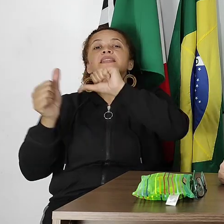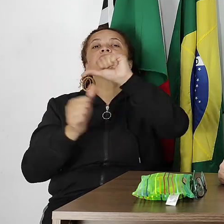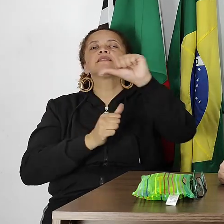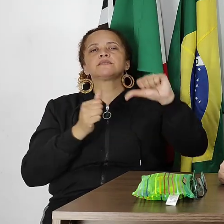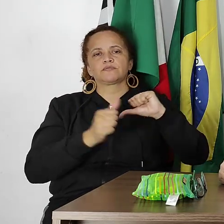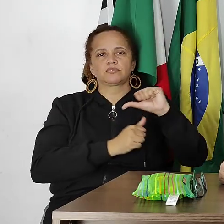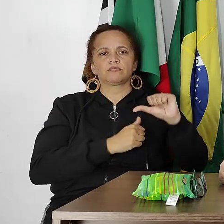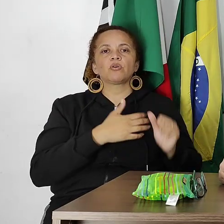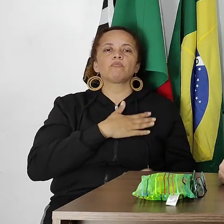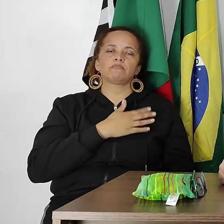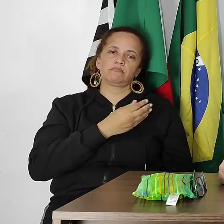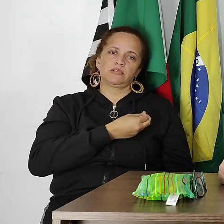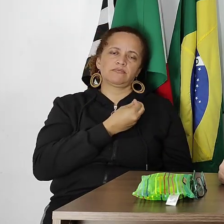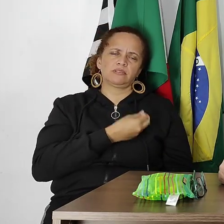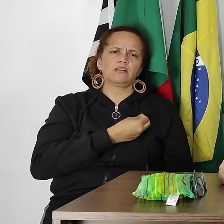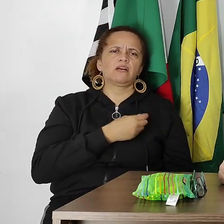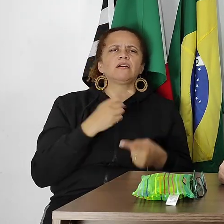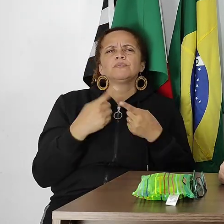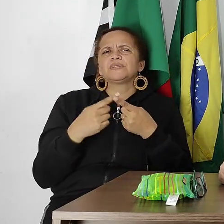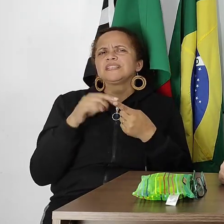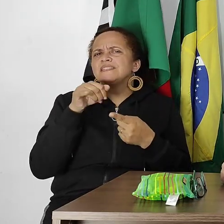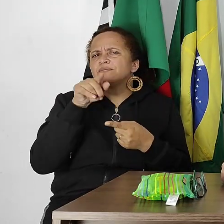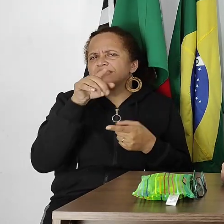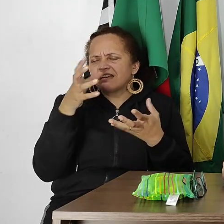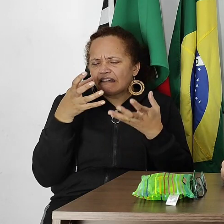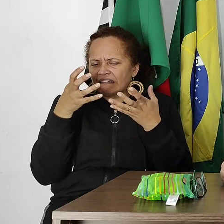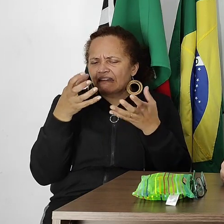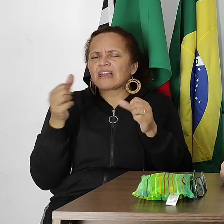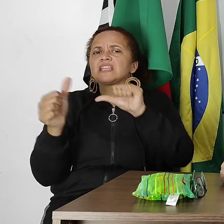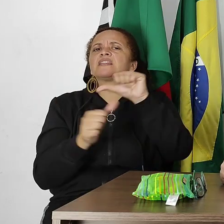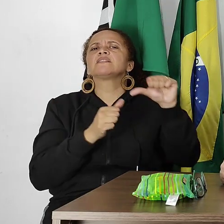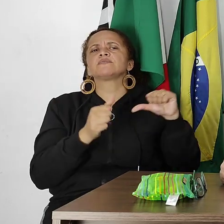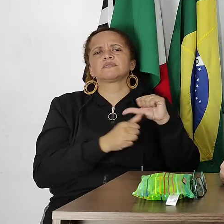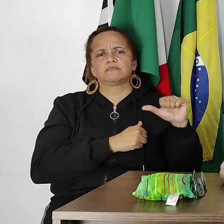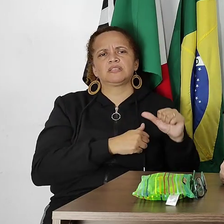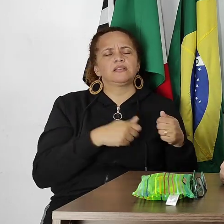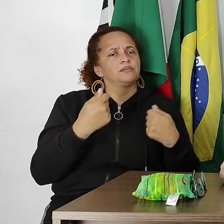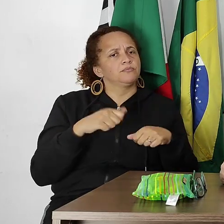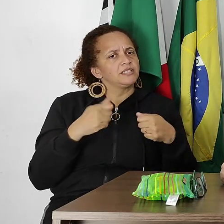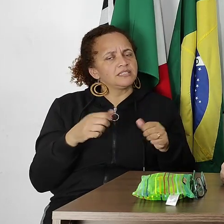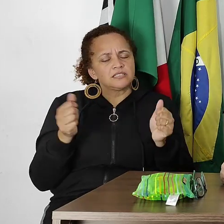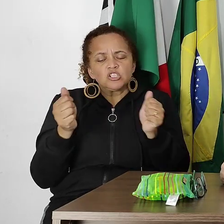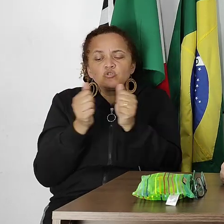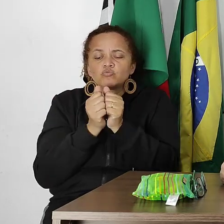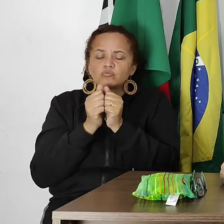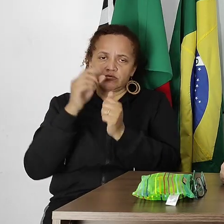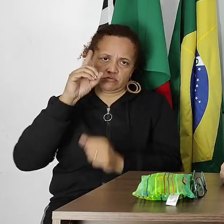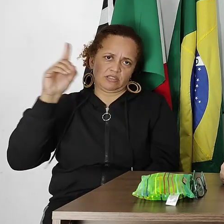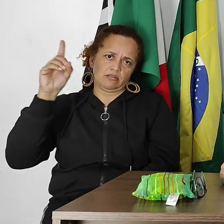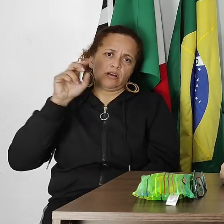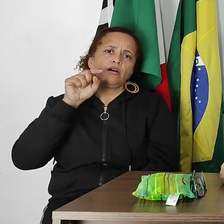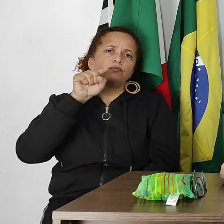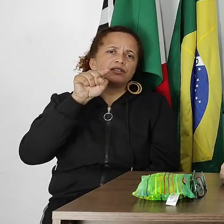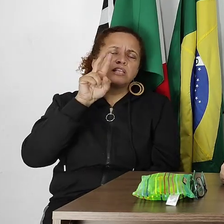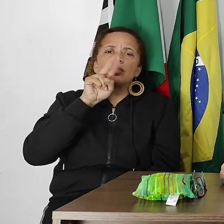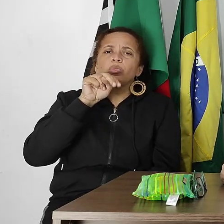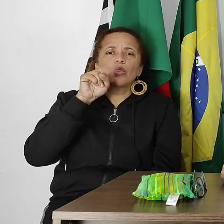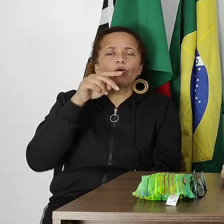quer mudança, você tem que se aproximar de Deus, porque você nunca vai estar sozinho, né? Deus nunca vai te